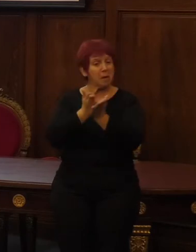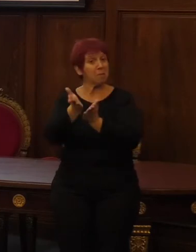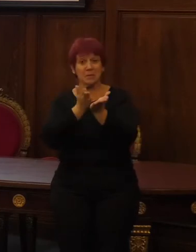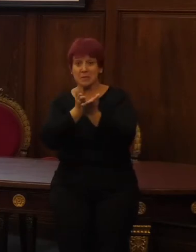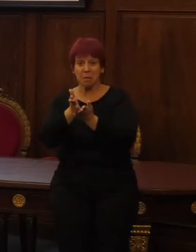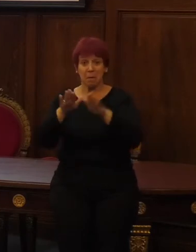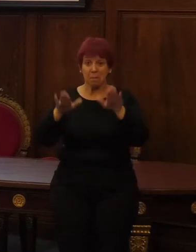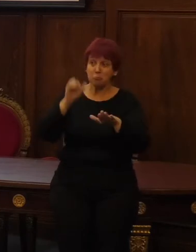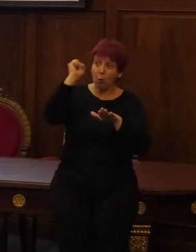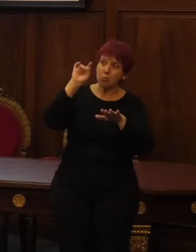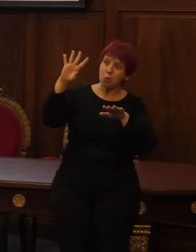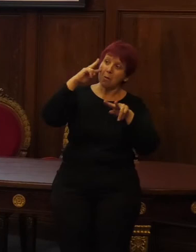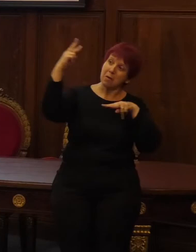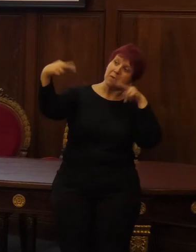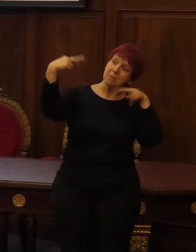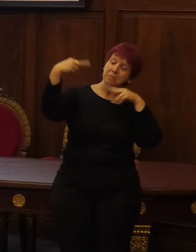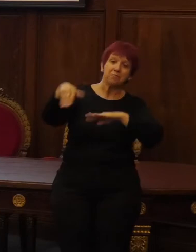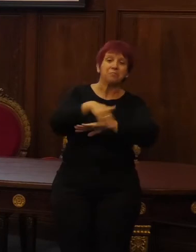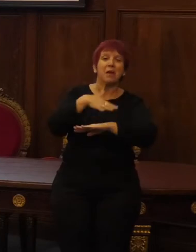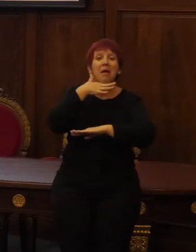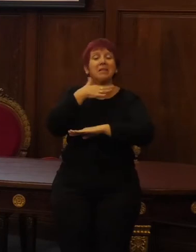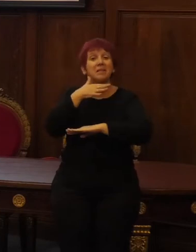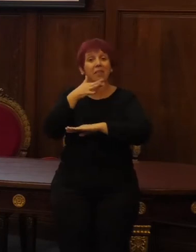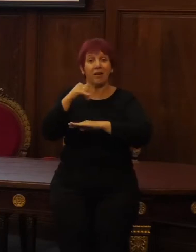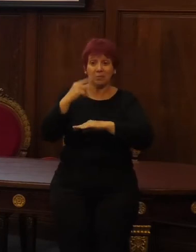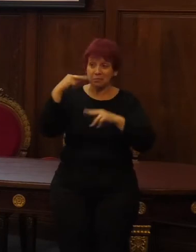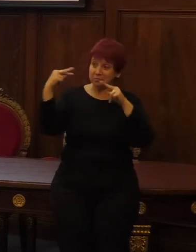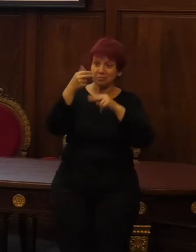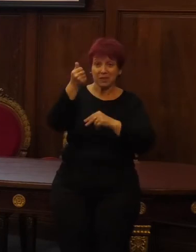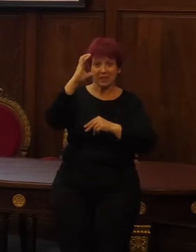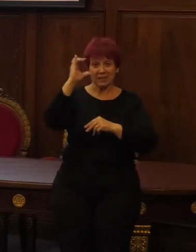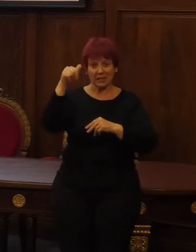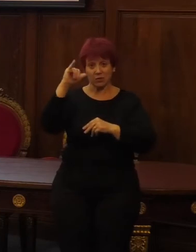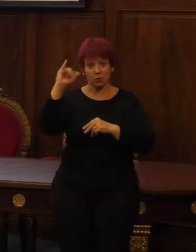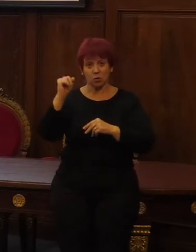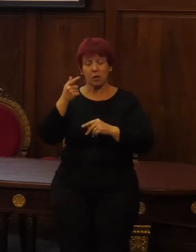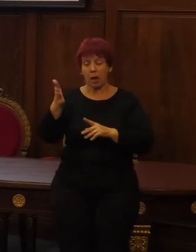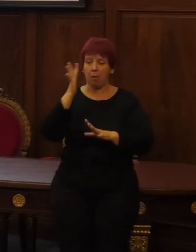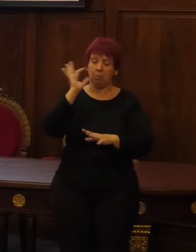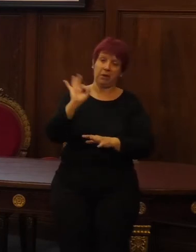siempre, desde la parada nomás, en Agraciada y Asensio. Pa, perdón, me fui de mambo.